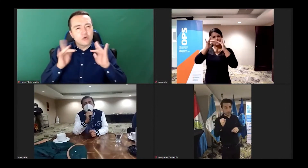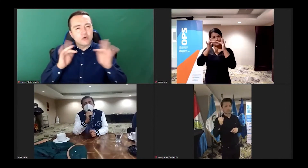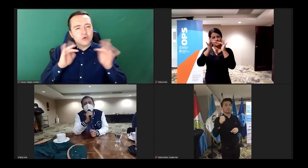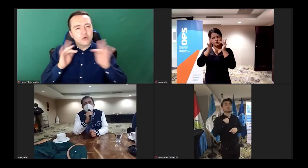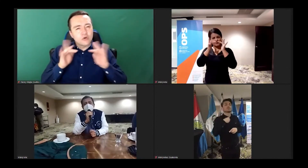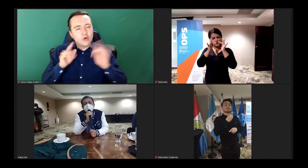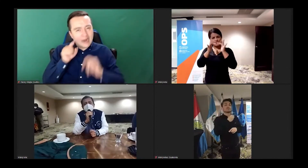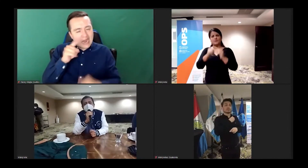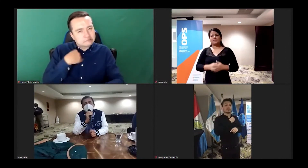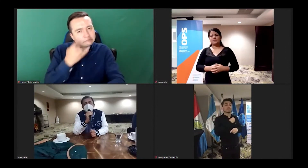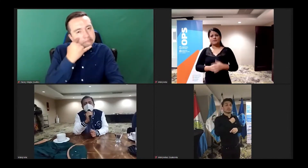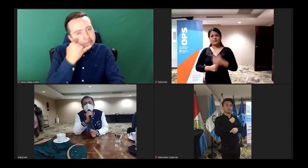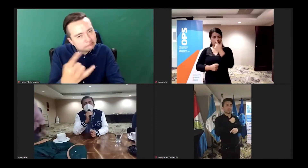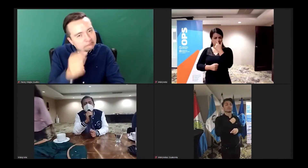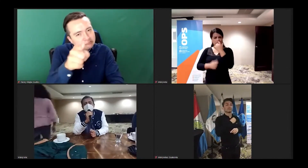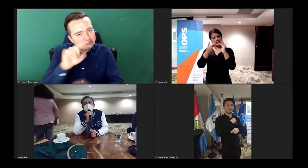quisiera saber